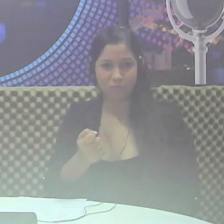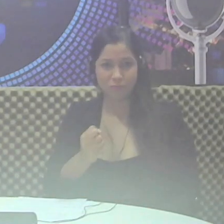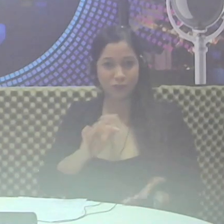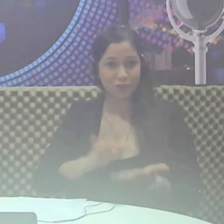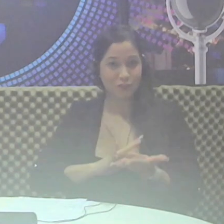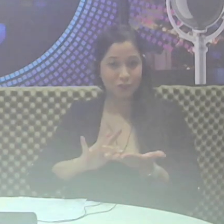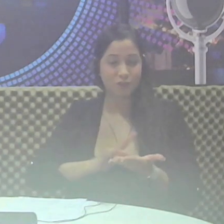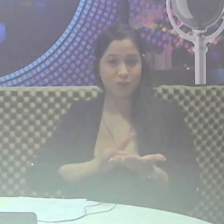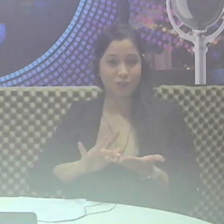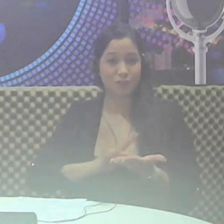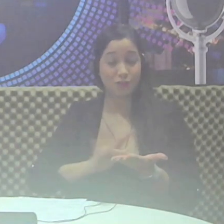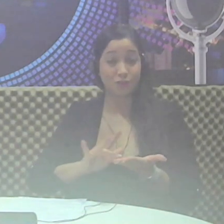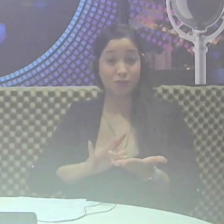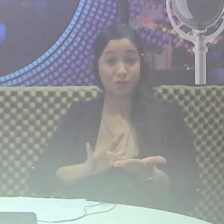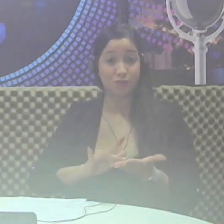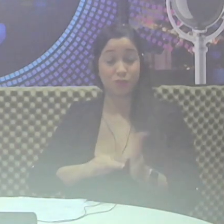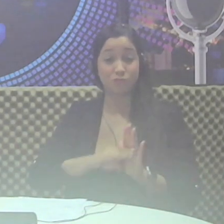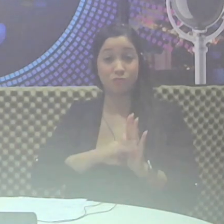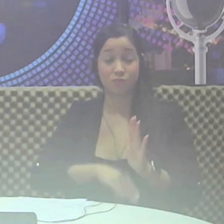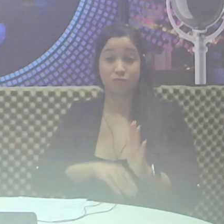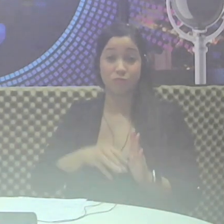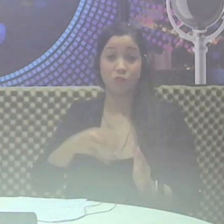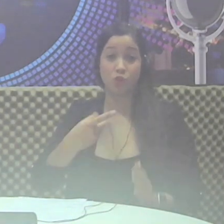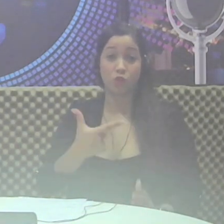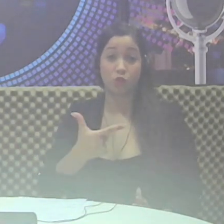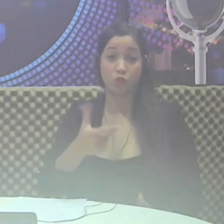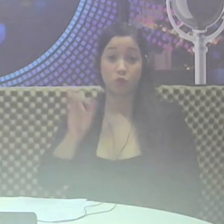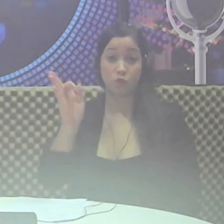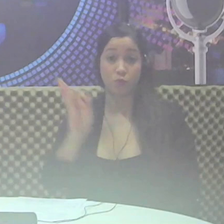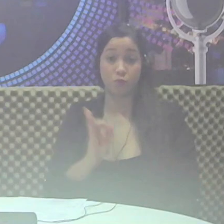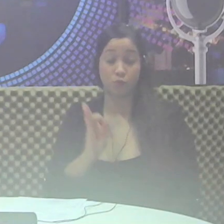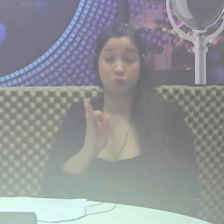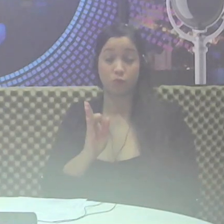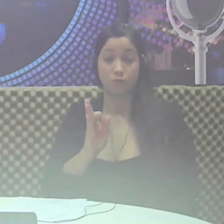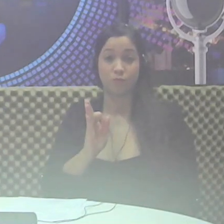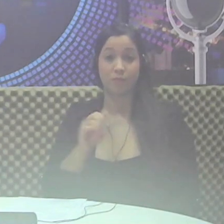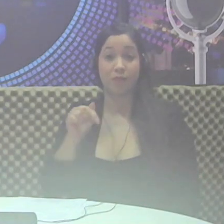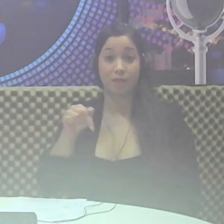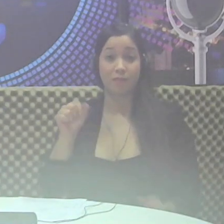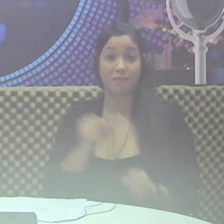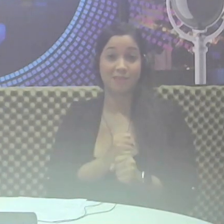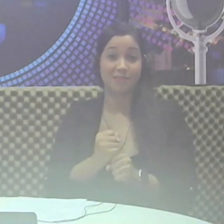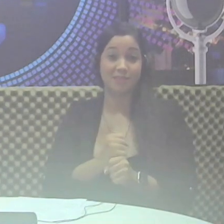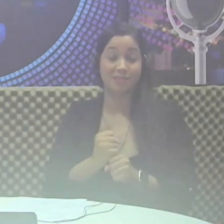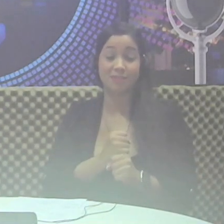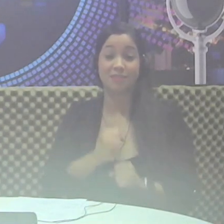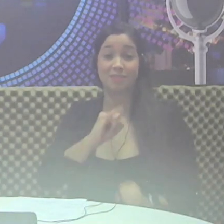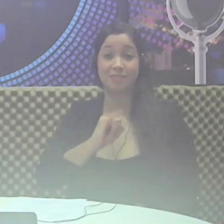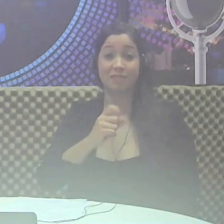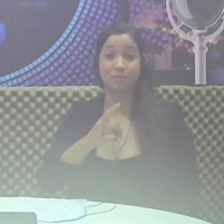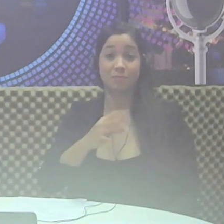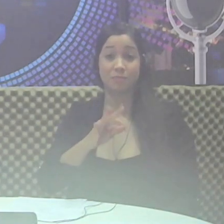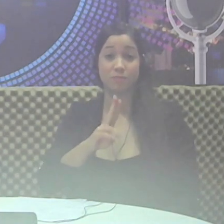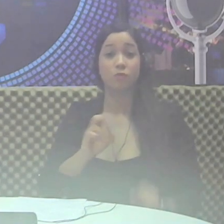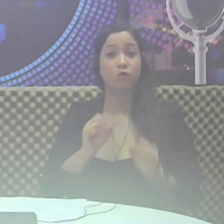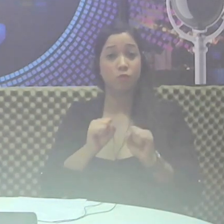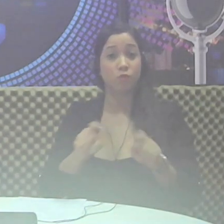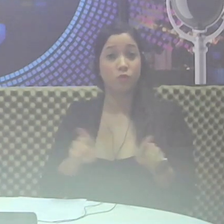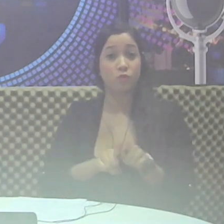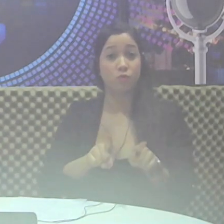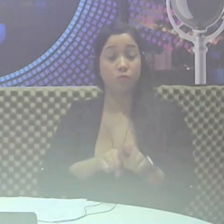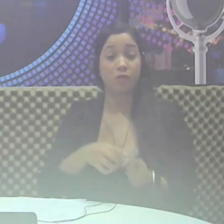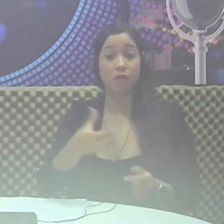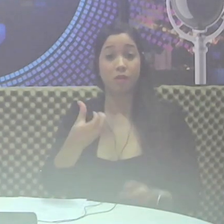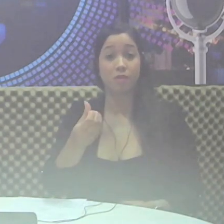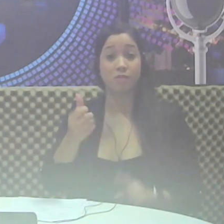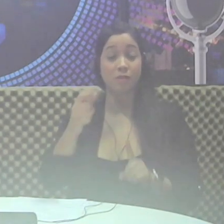virtual do sistema, o desconto é de 2%. Neste ano, o imposto também pode ser pago em até